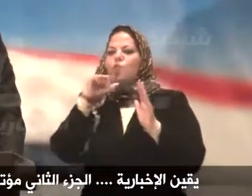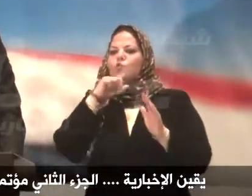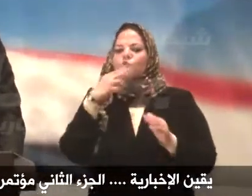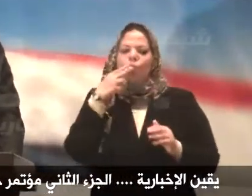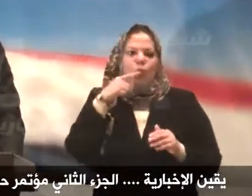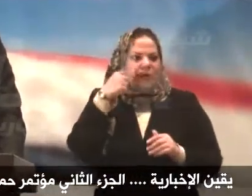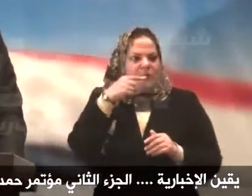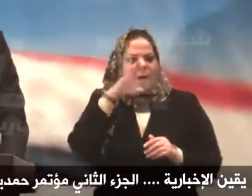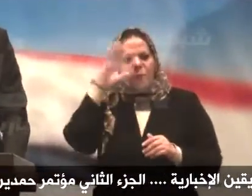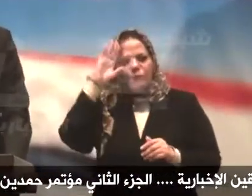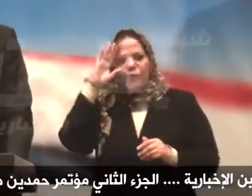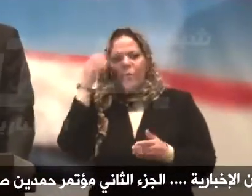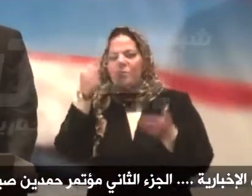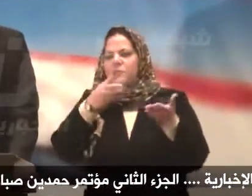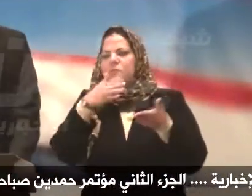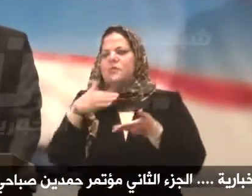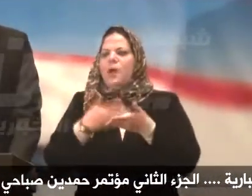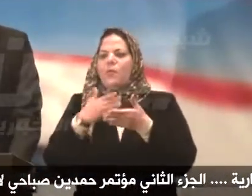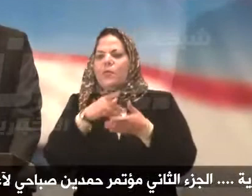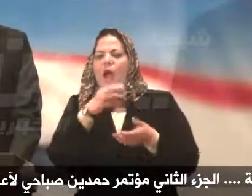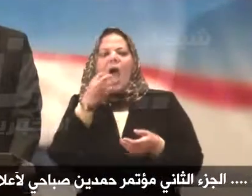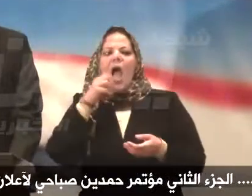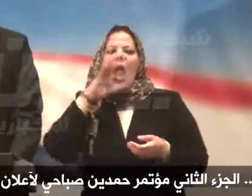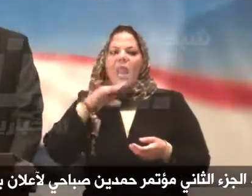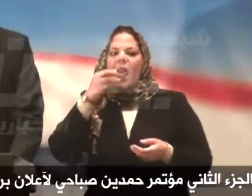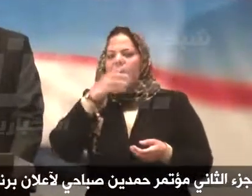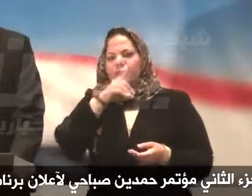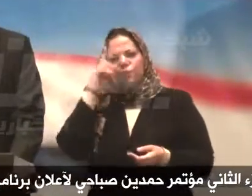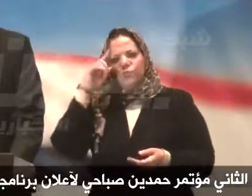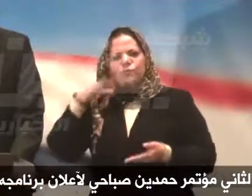بحيي هذا الحزب والدكتورة هالة شكرا الله